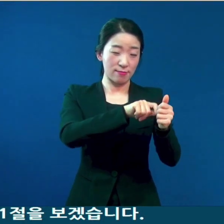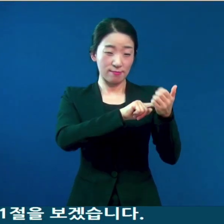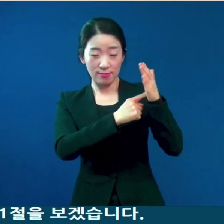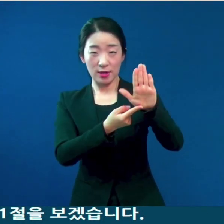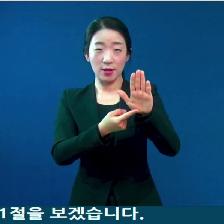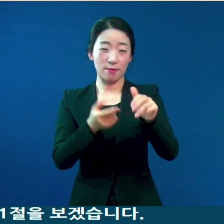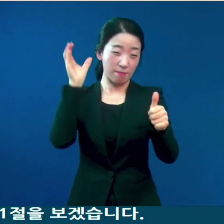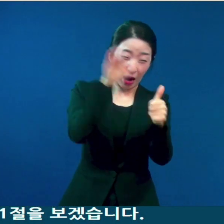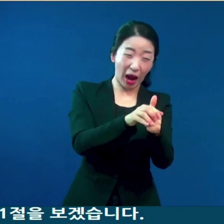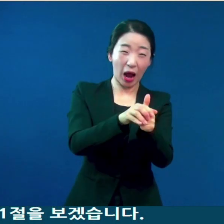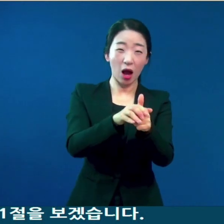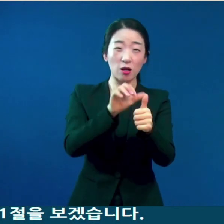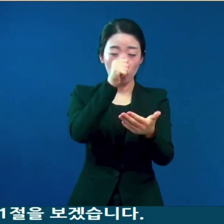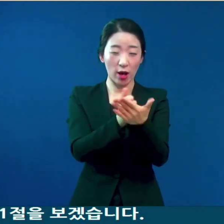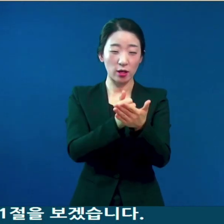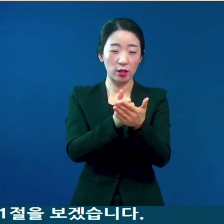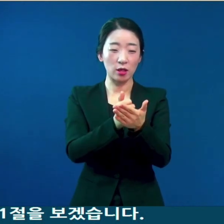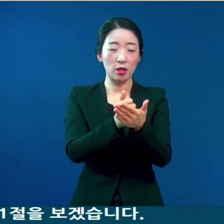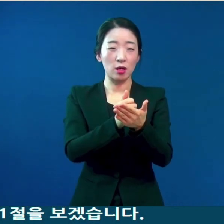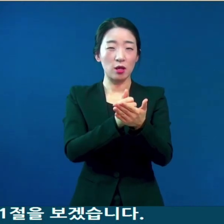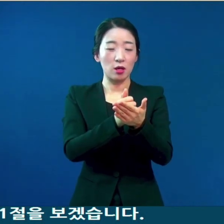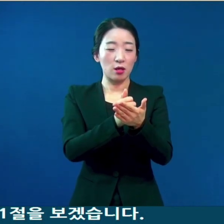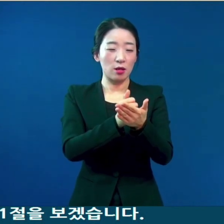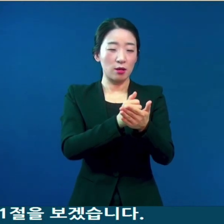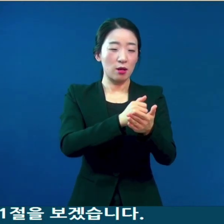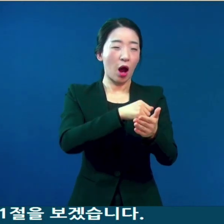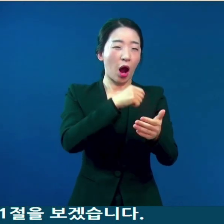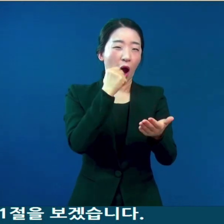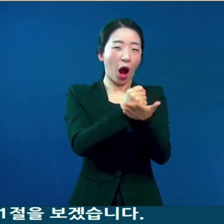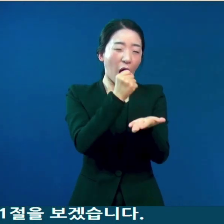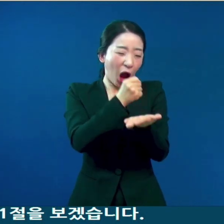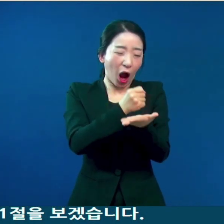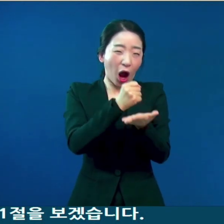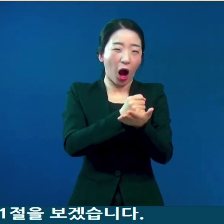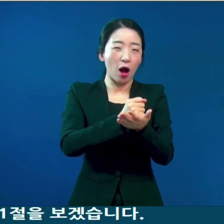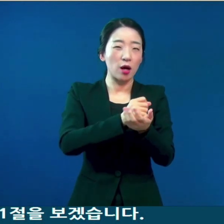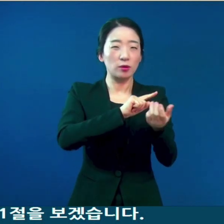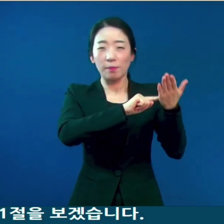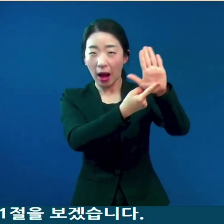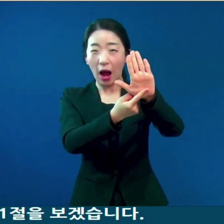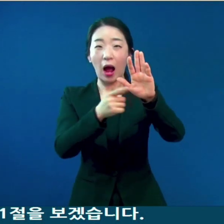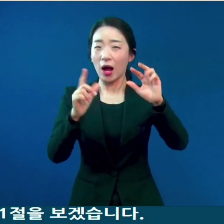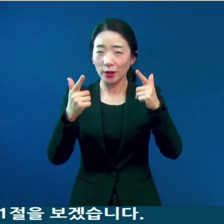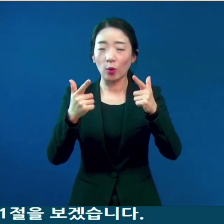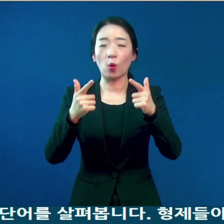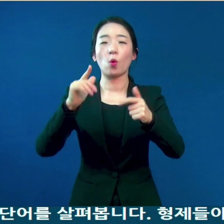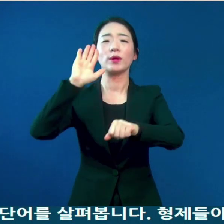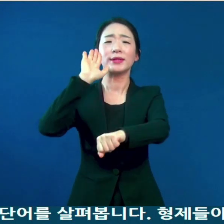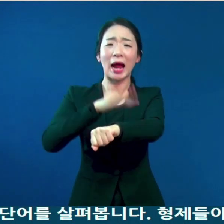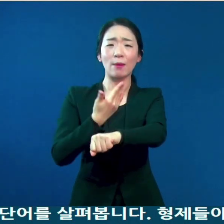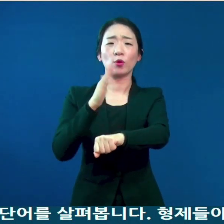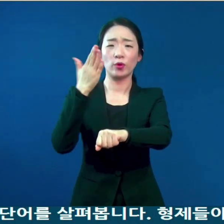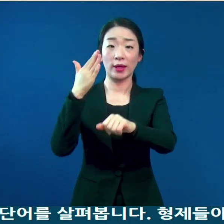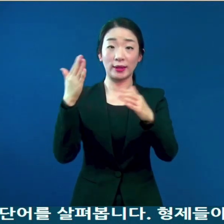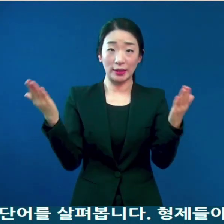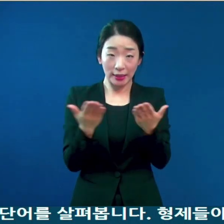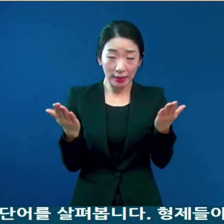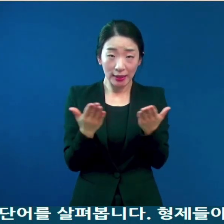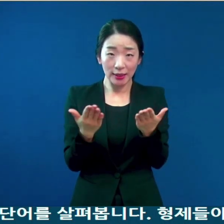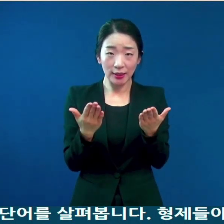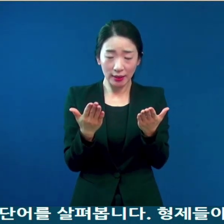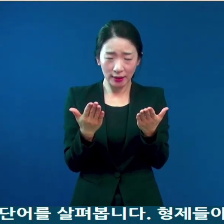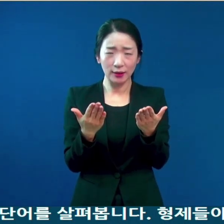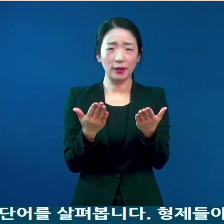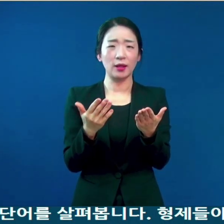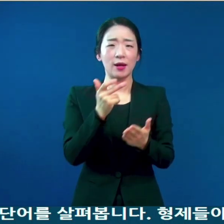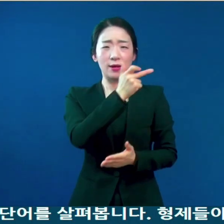덤탱이 씌우는 게 아니라, 모함해서 그것을 알리는 것이 아니라, 까발리는 것이 아니라, 잘못된 일, 하나님 앞에 잘못된 일은